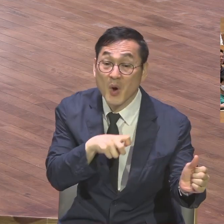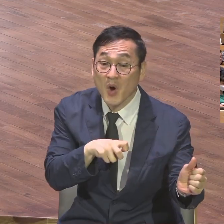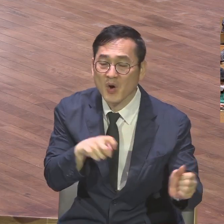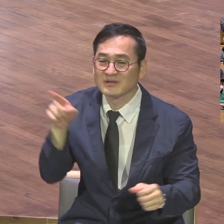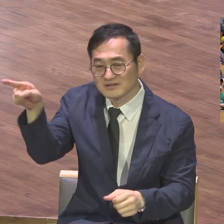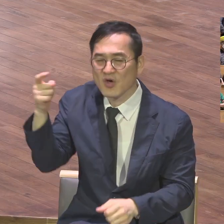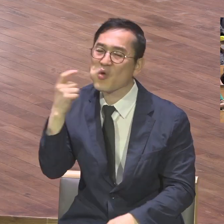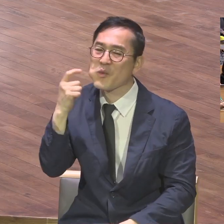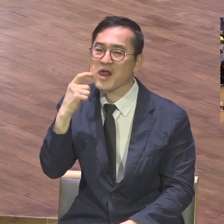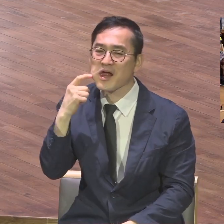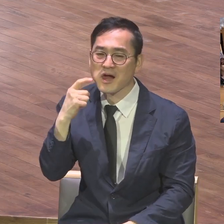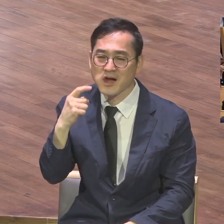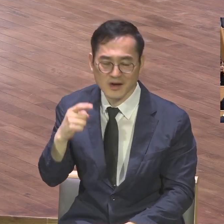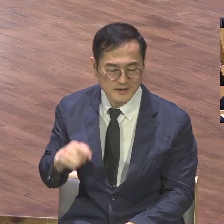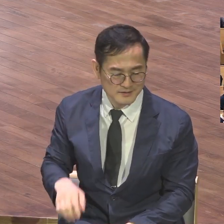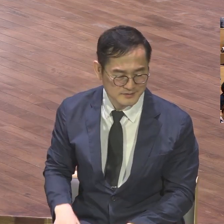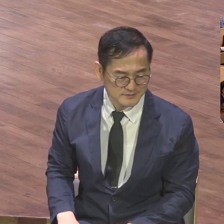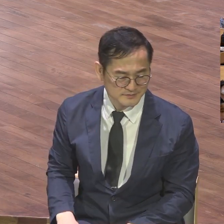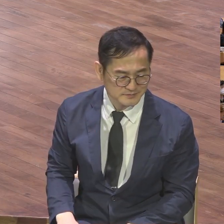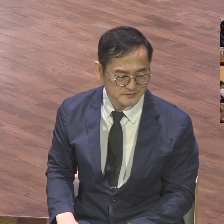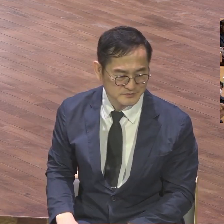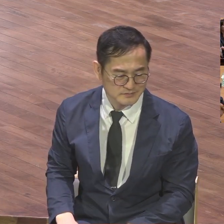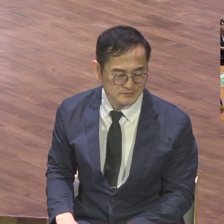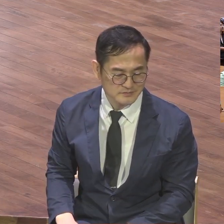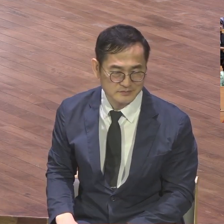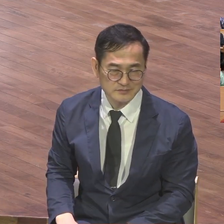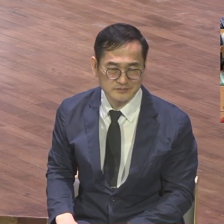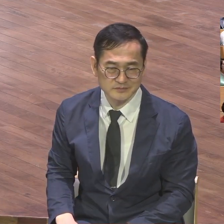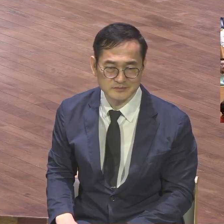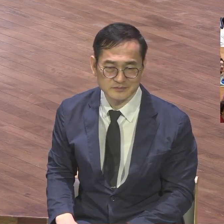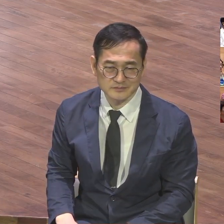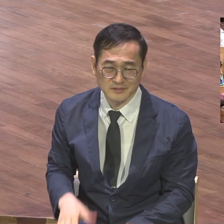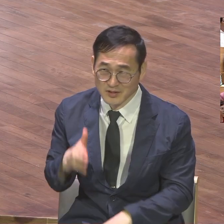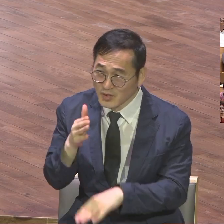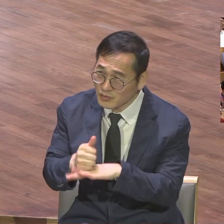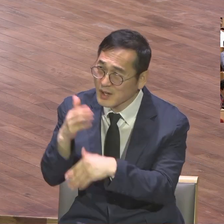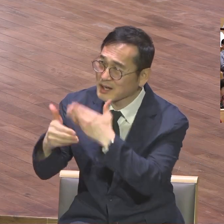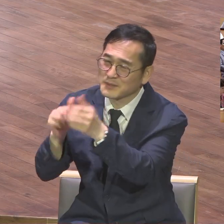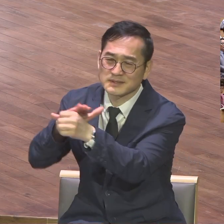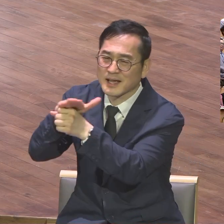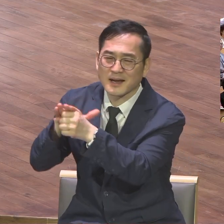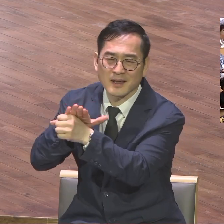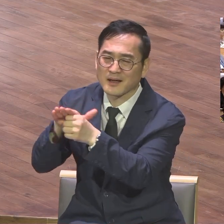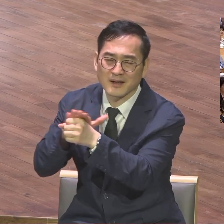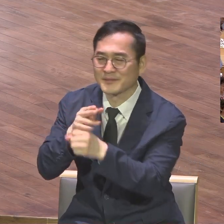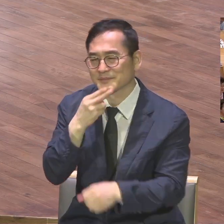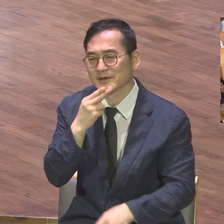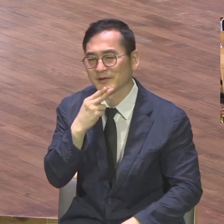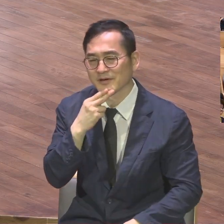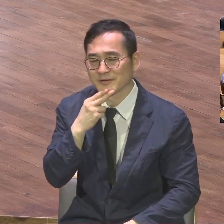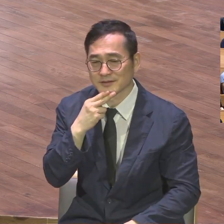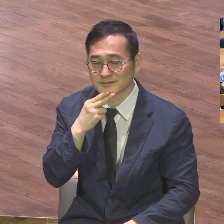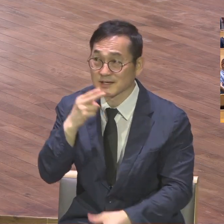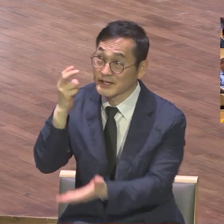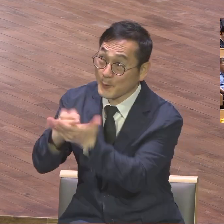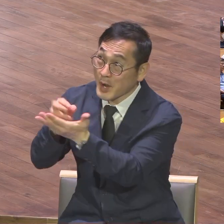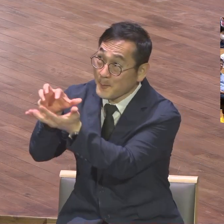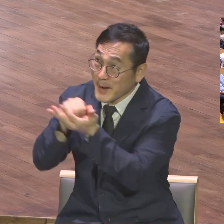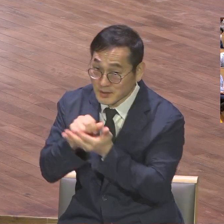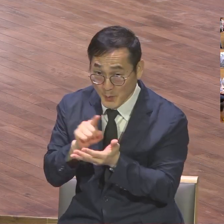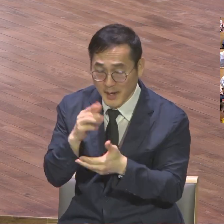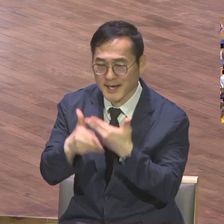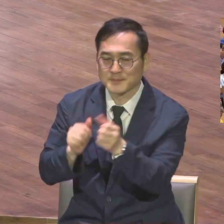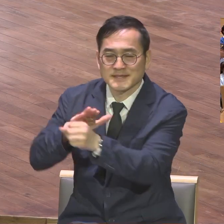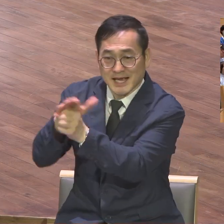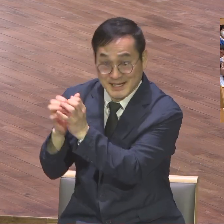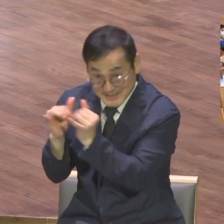형제를 사랑하지 않은 자는 보지 못하는 바 하나님을 사랑할 수 없느니라. 우리가 이 계명을 주께 받았나니 하나님을 사랑하는